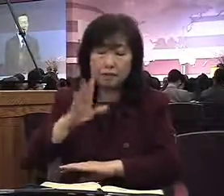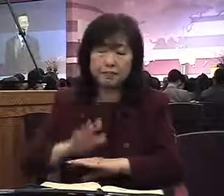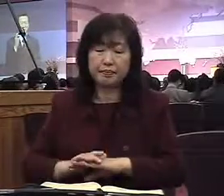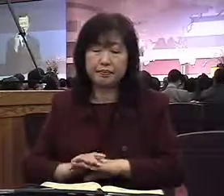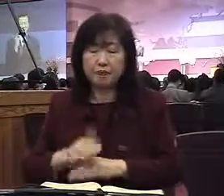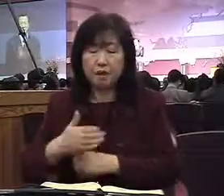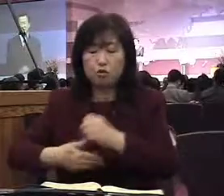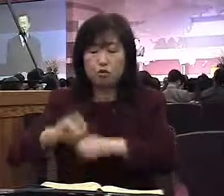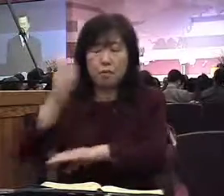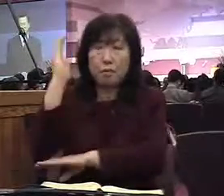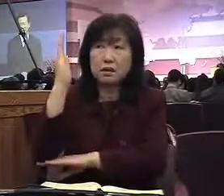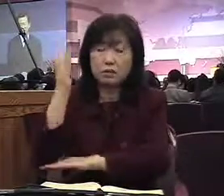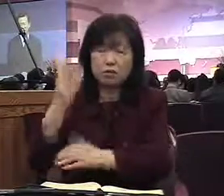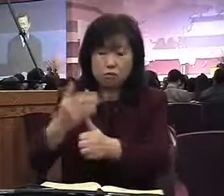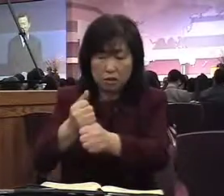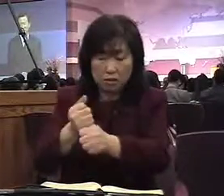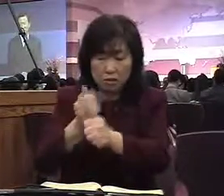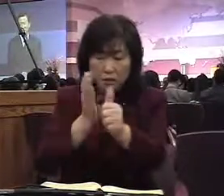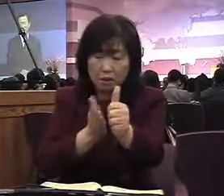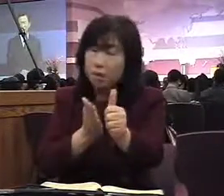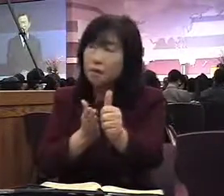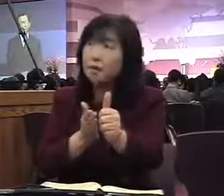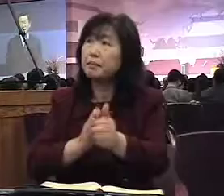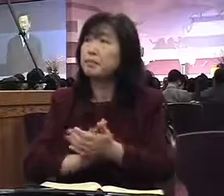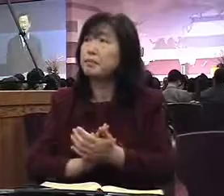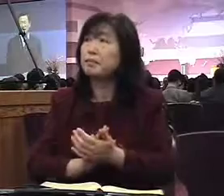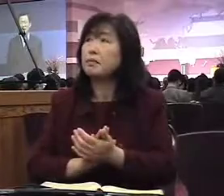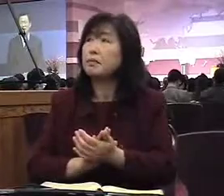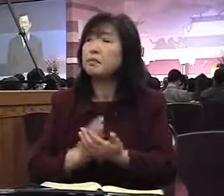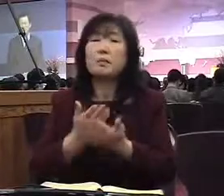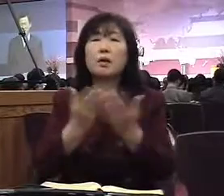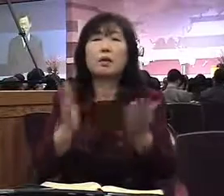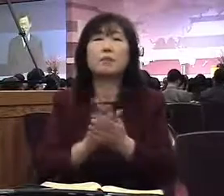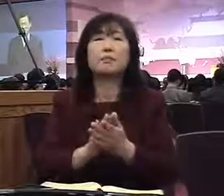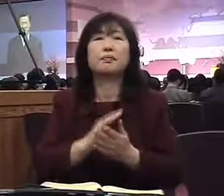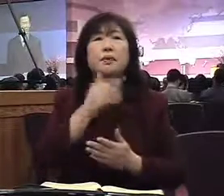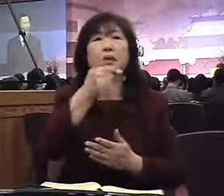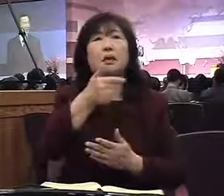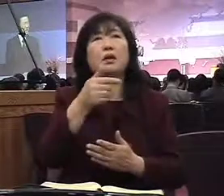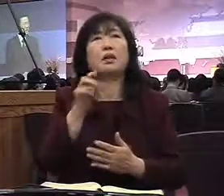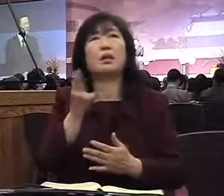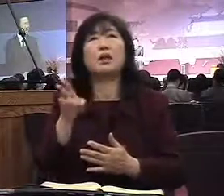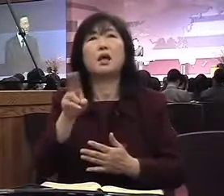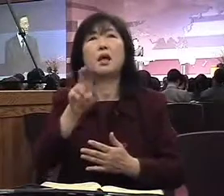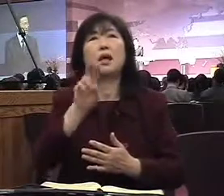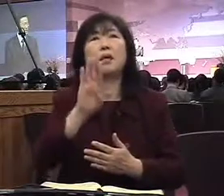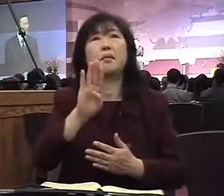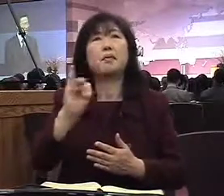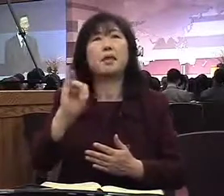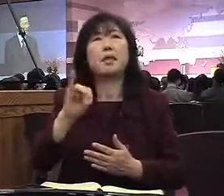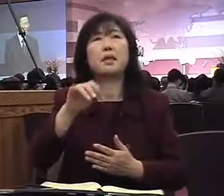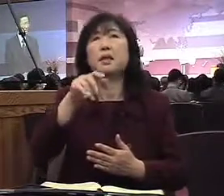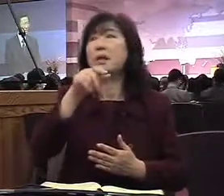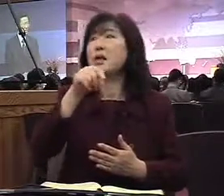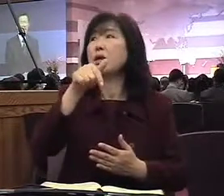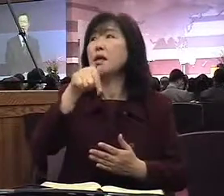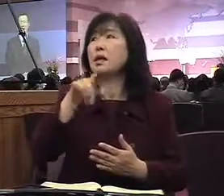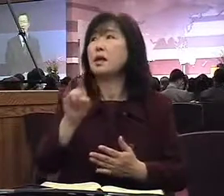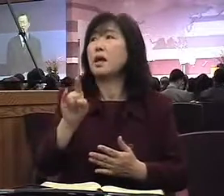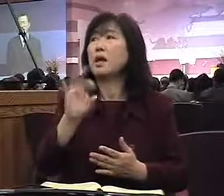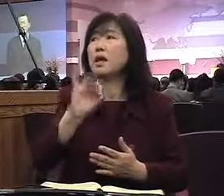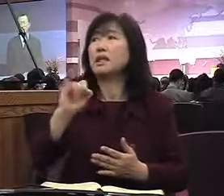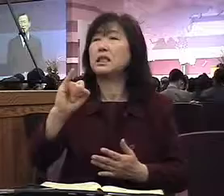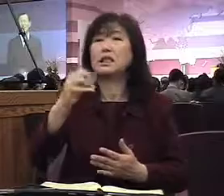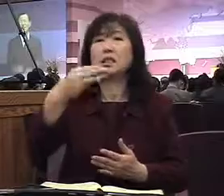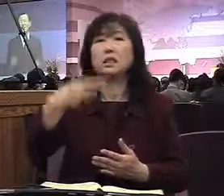주의 말씀을 붙잡으시기 바랍니다. 여러분 그 내비게이터라는 성경가 있죠. 도슨 트루트맨이 시작했는데 그분이 이런